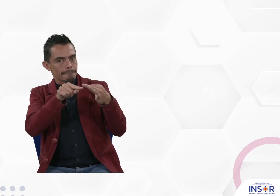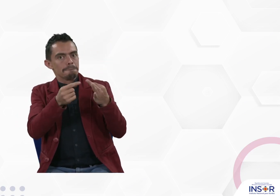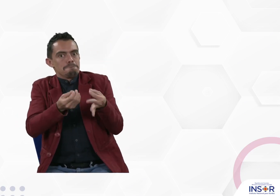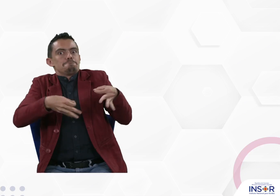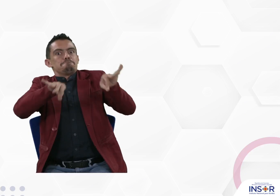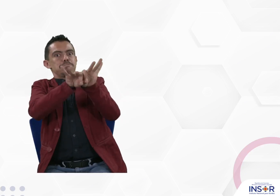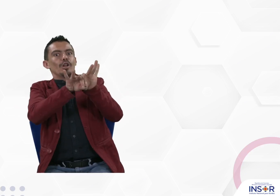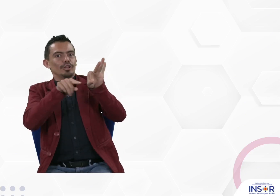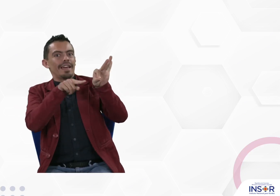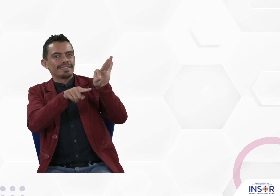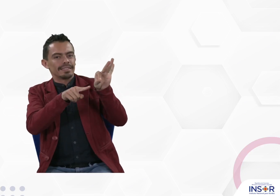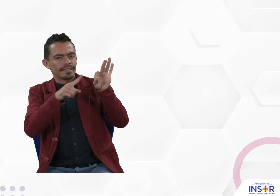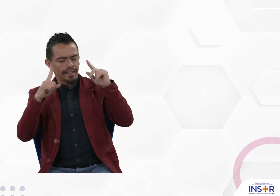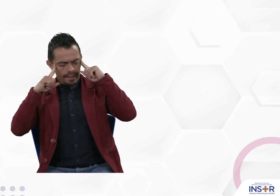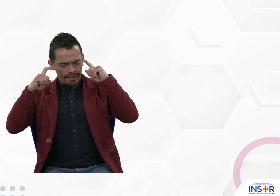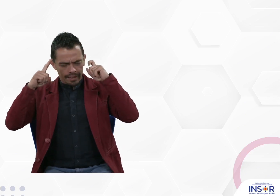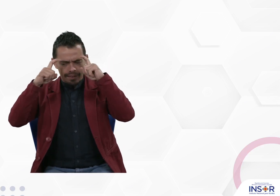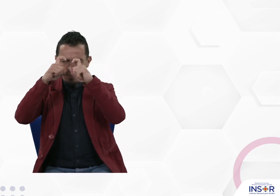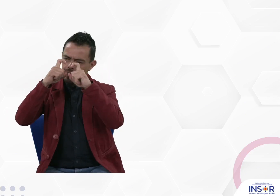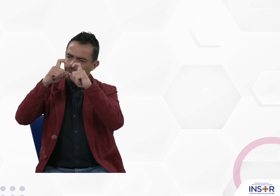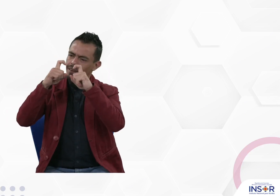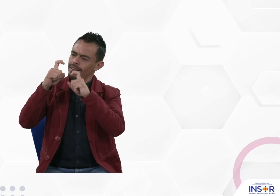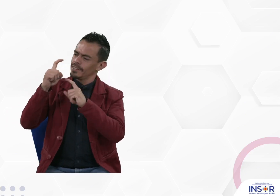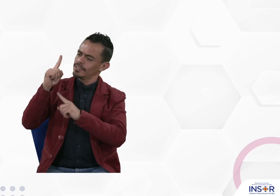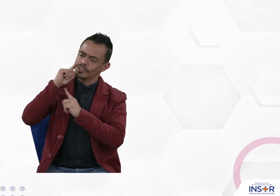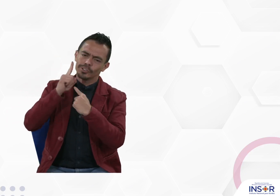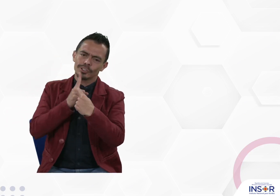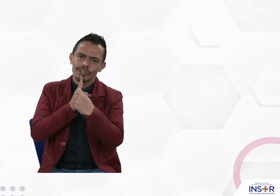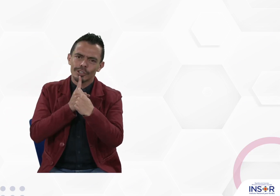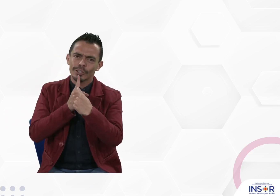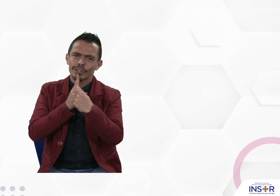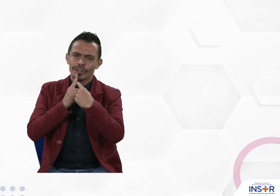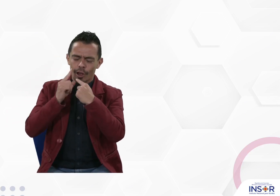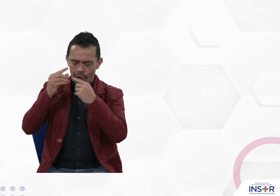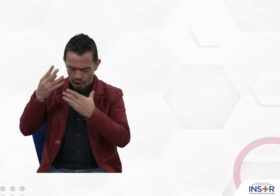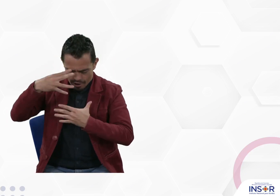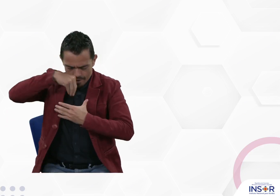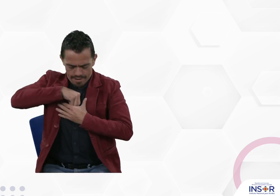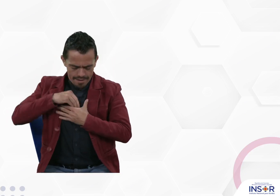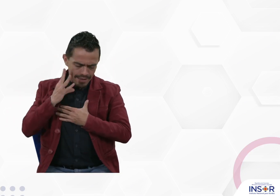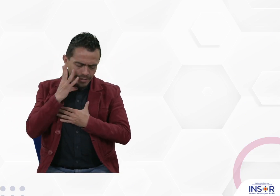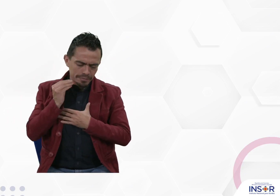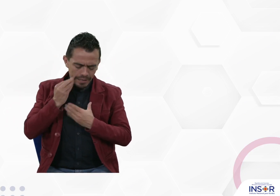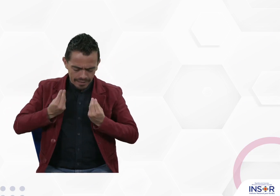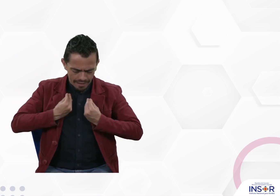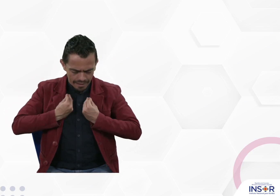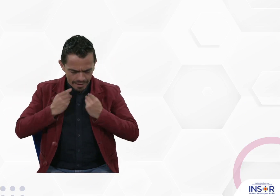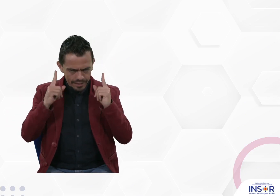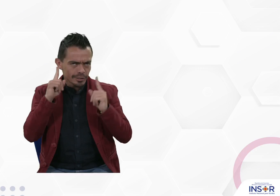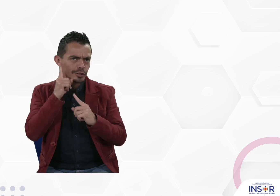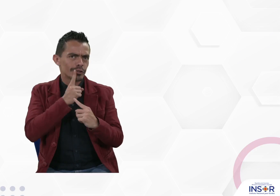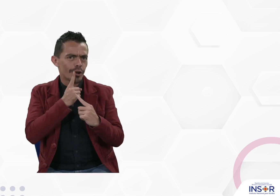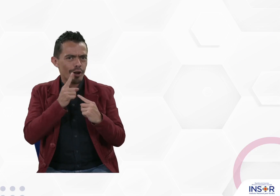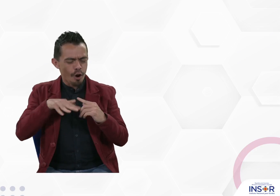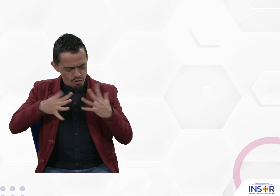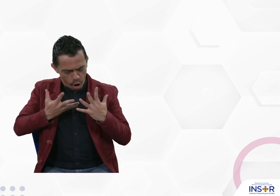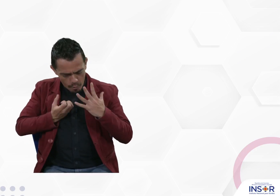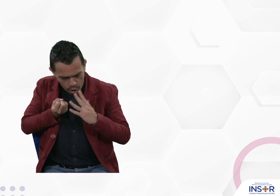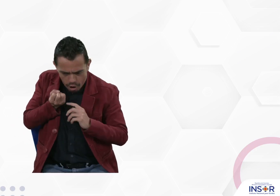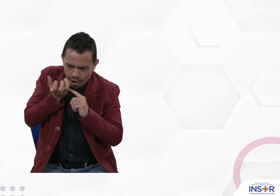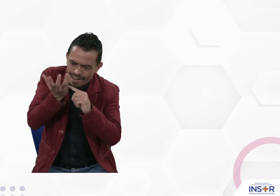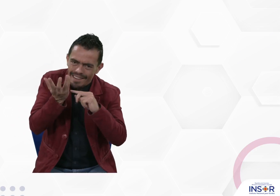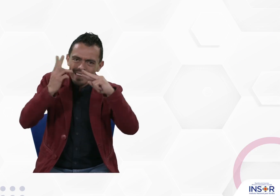aprendiendo más vocabulario en lengua de señas relacionado con esto, y a qué nos lleva todo esto, esas reflexiones de la vida